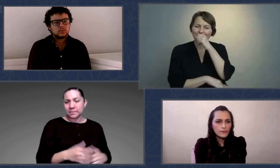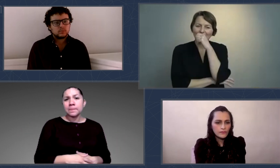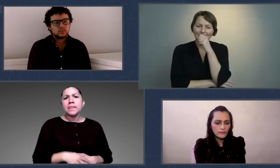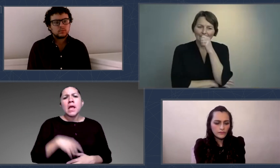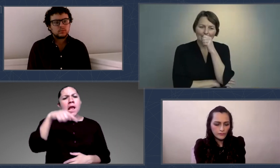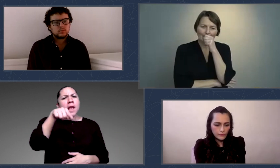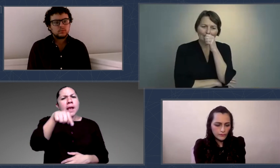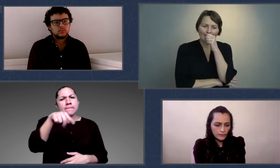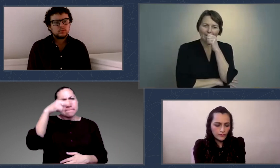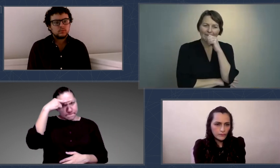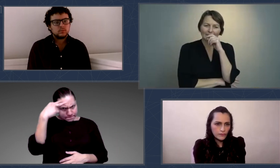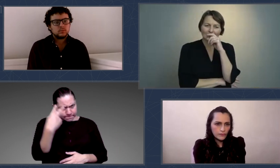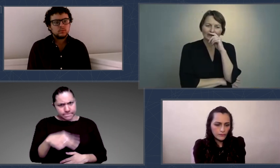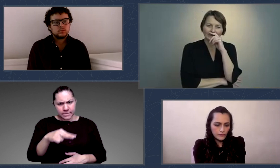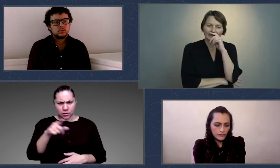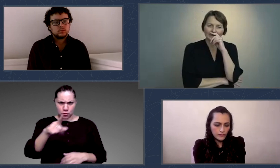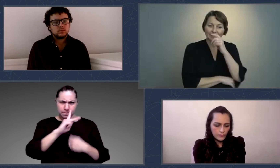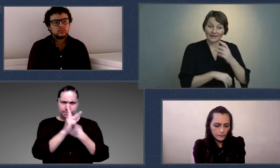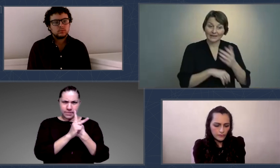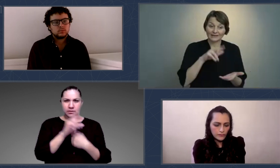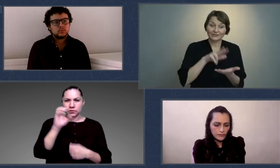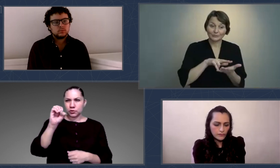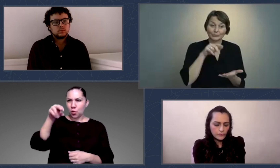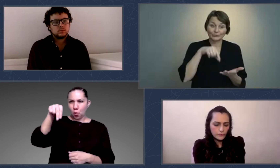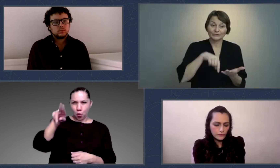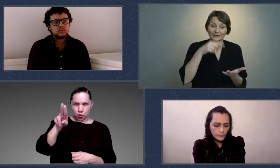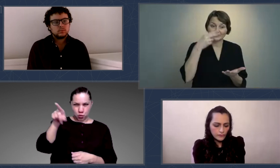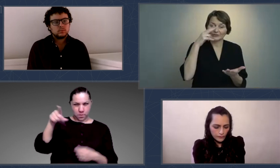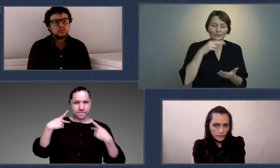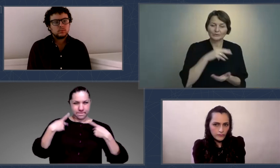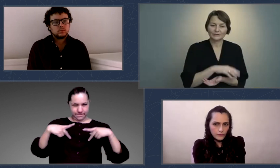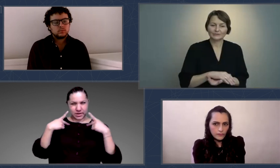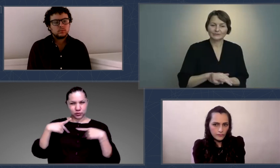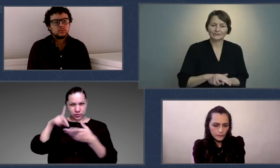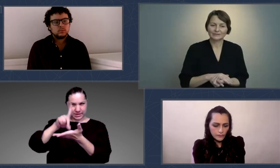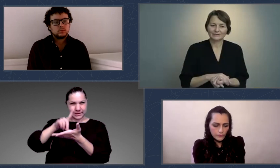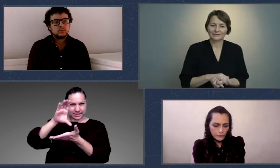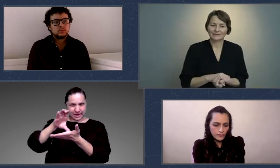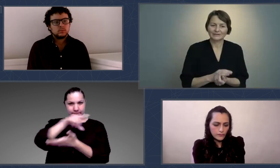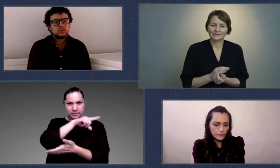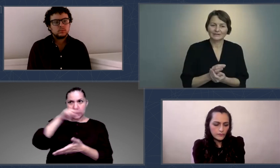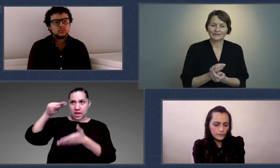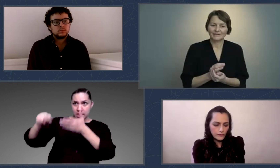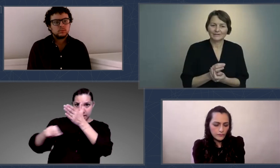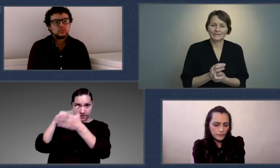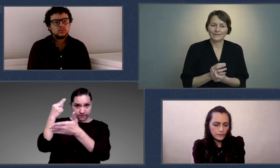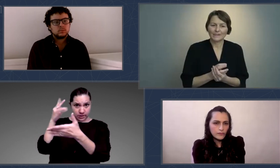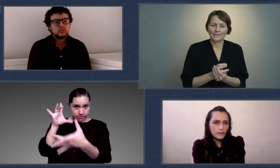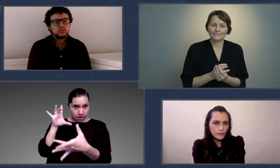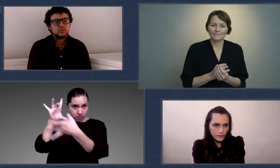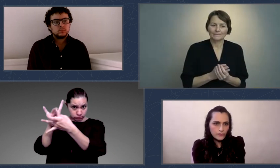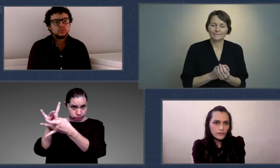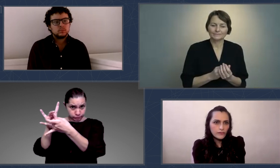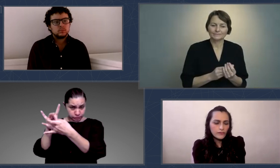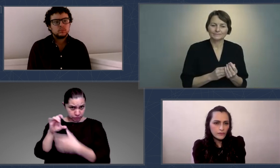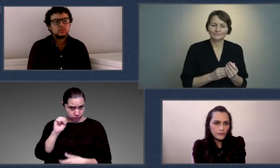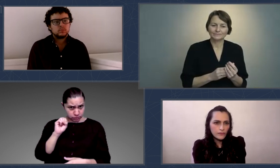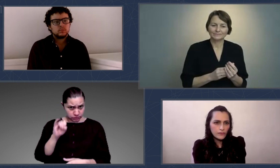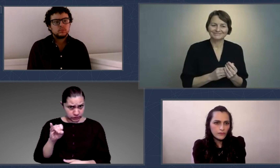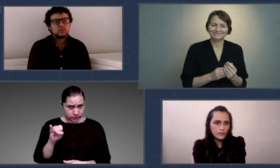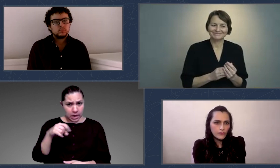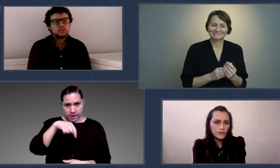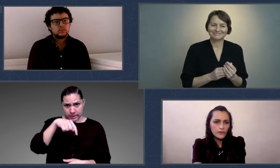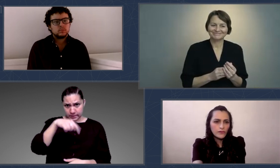la Convención de las Naciones Unidas sobre los Derechos de las Personas con Discapacidad. disability? ¿La, la